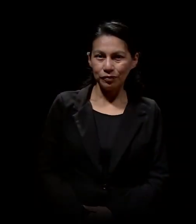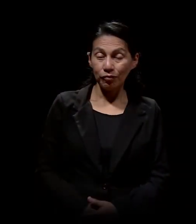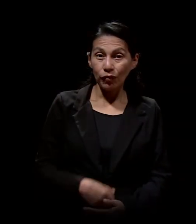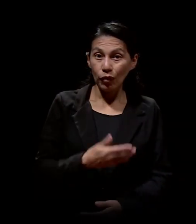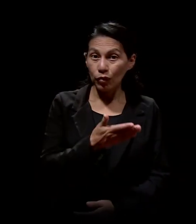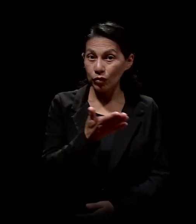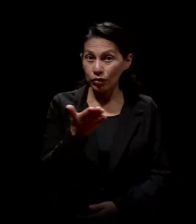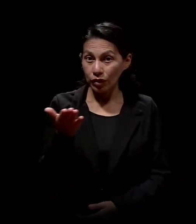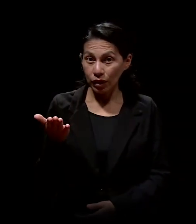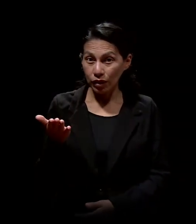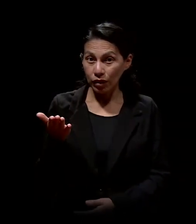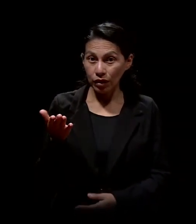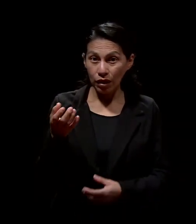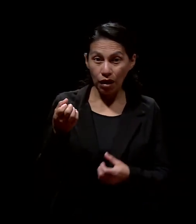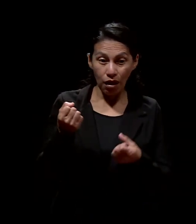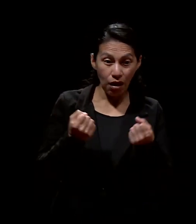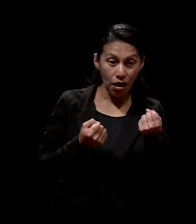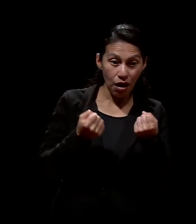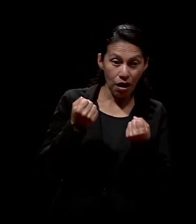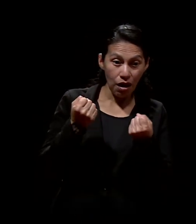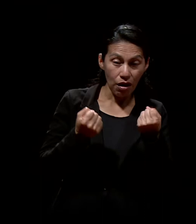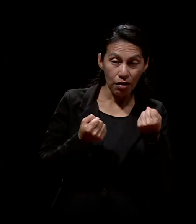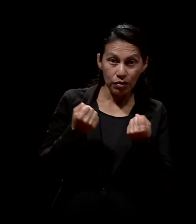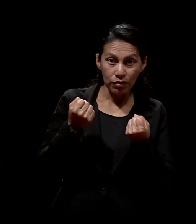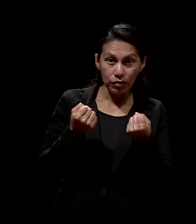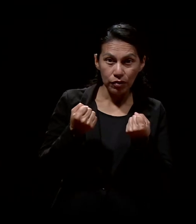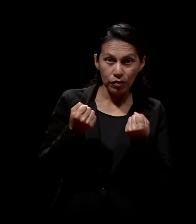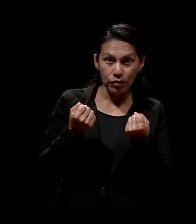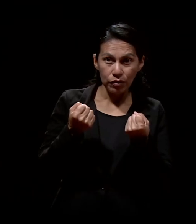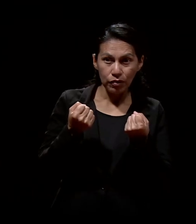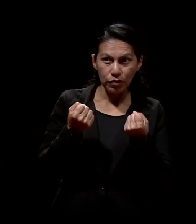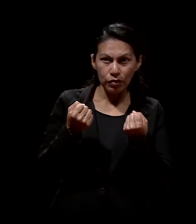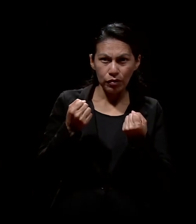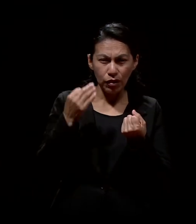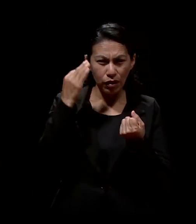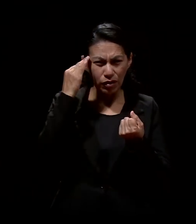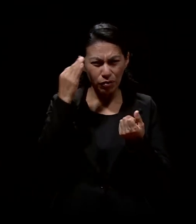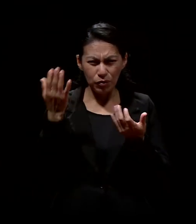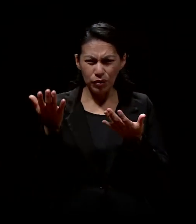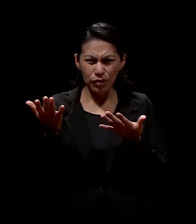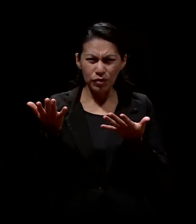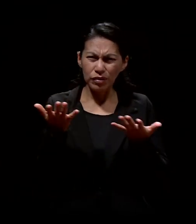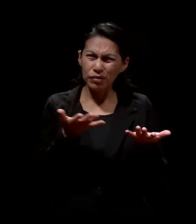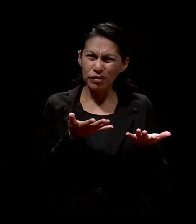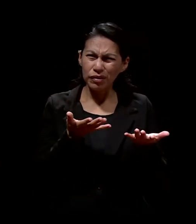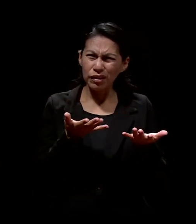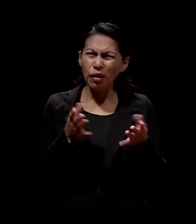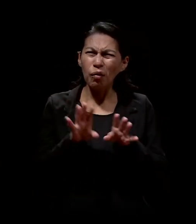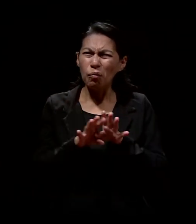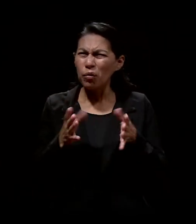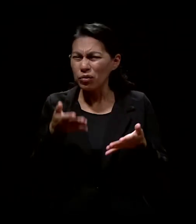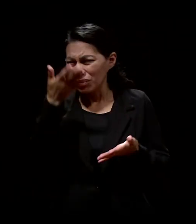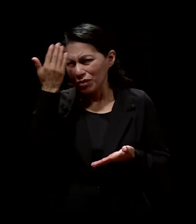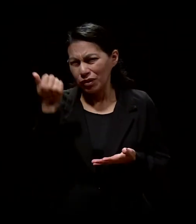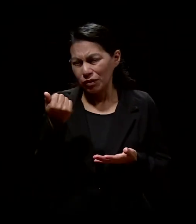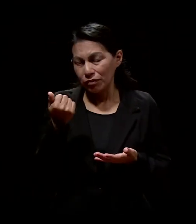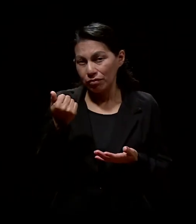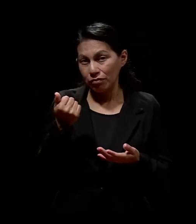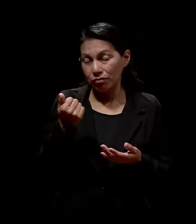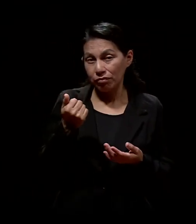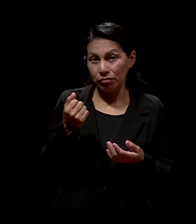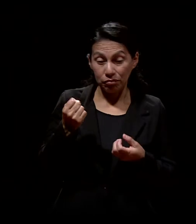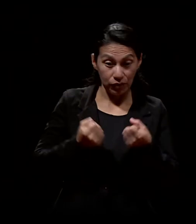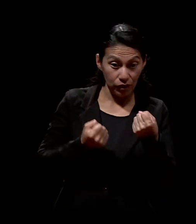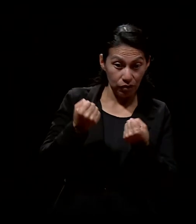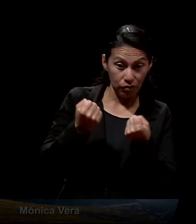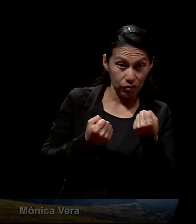No sé cuántos de ustedes han tenido un carro fuera de tiempo, pero es imposible